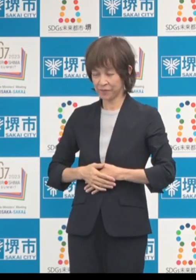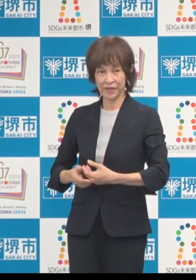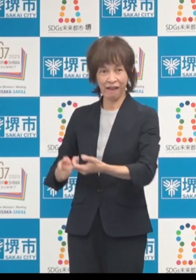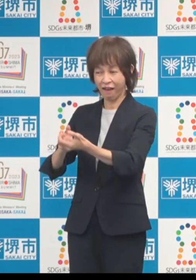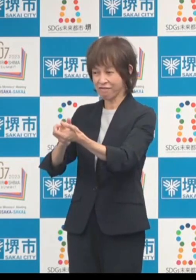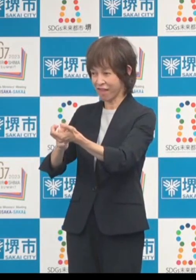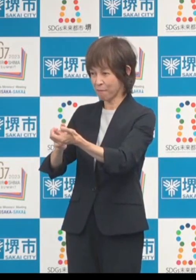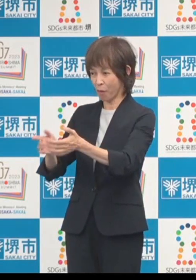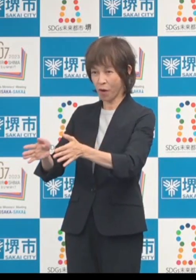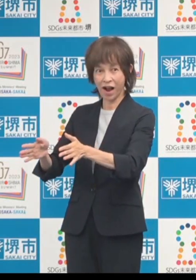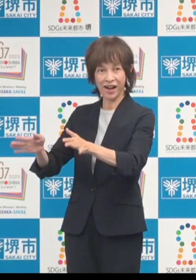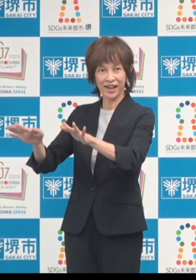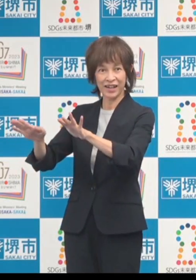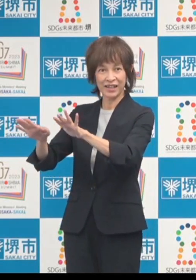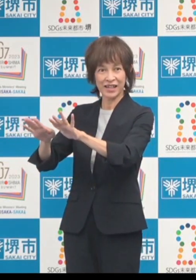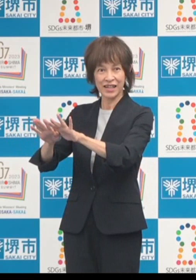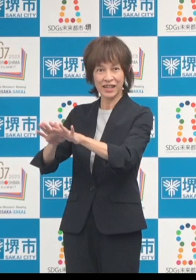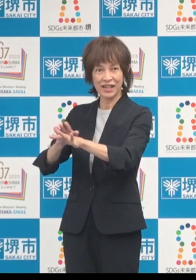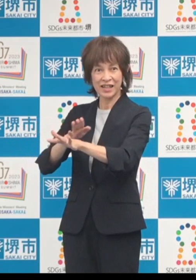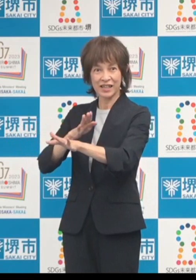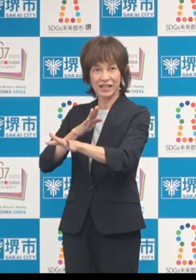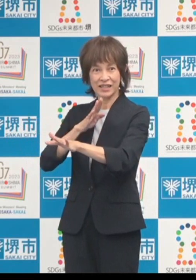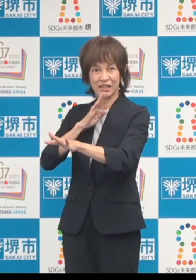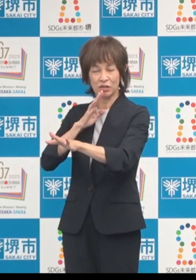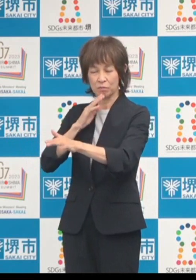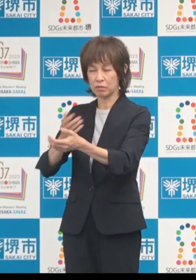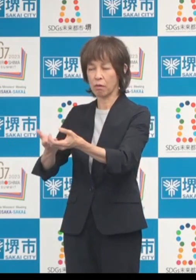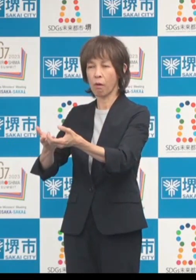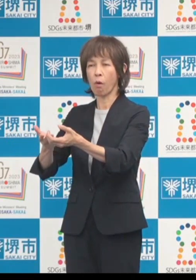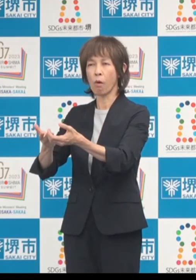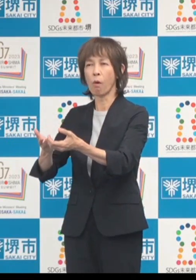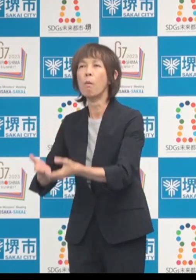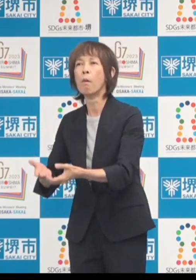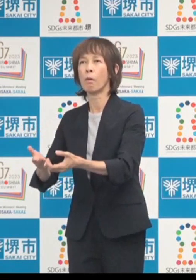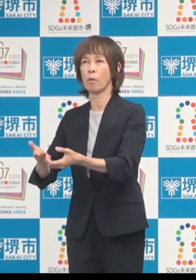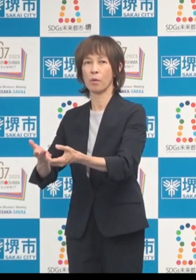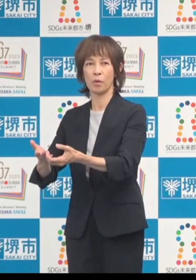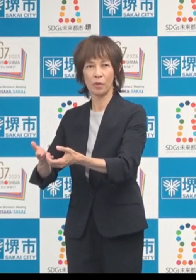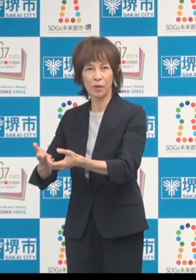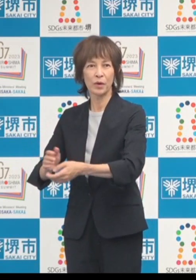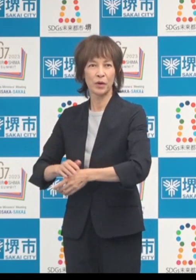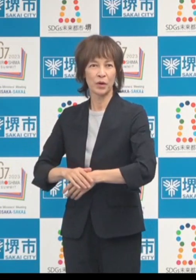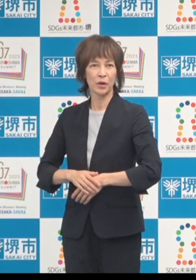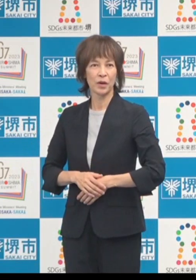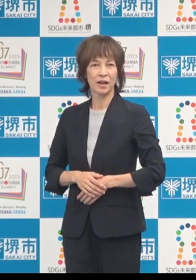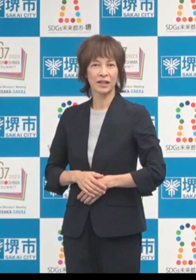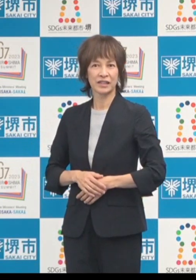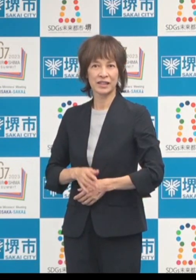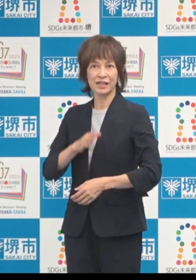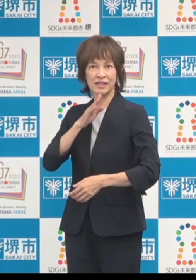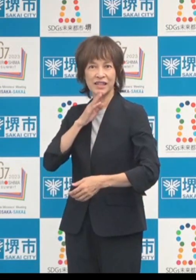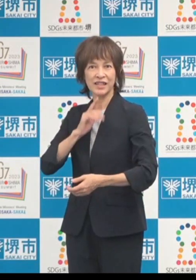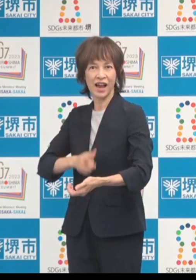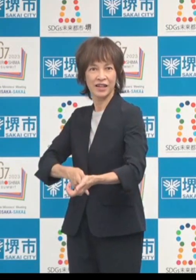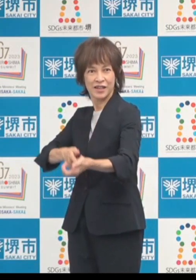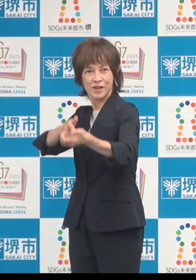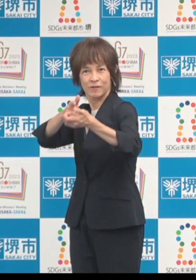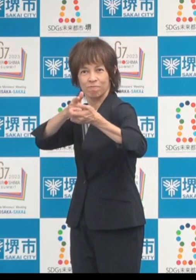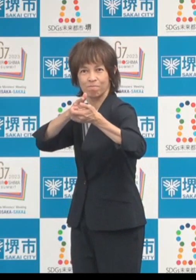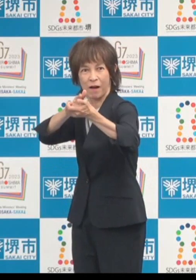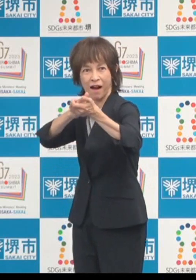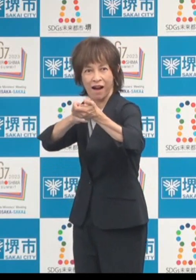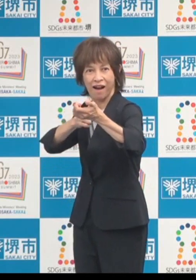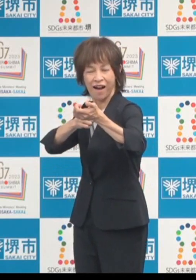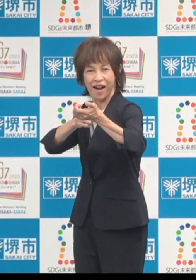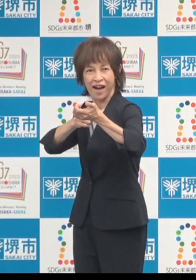をこの肩に担いでずっしり感じることはできても、実際に撃ってその射